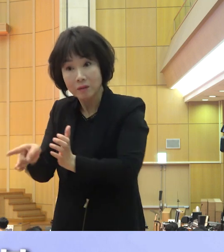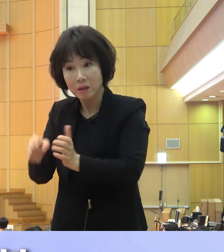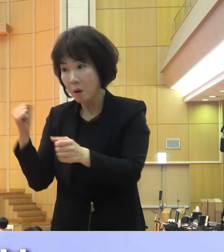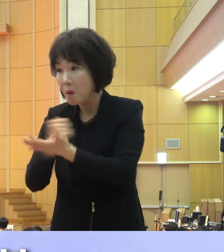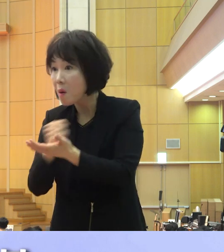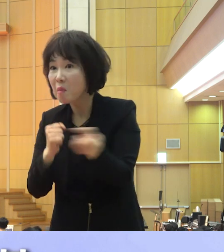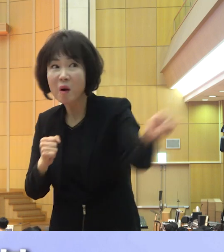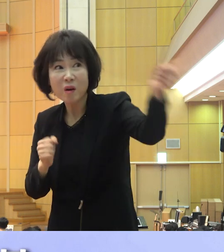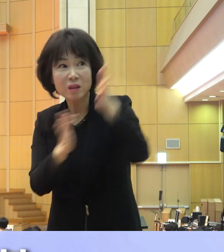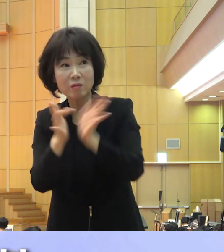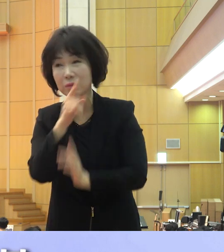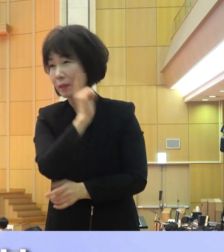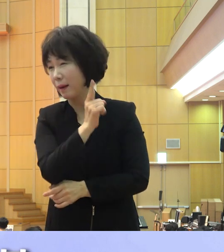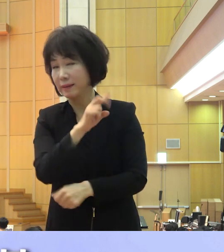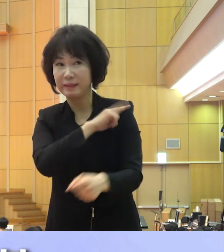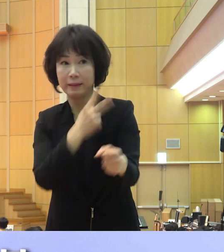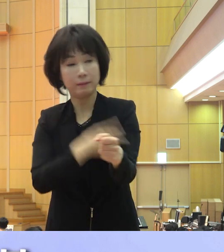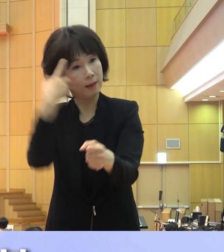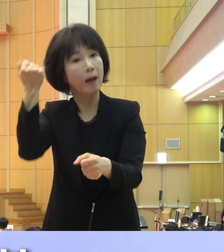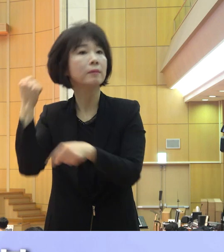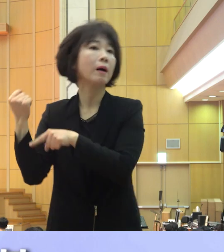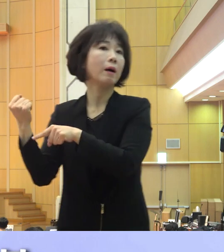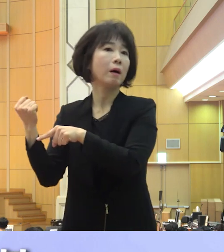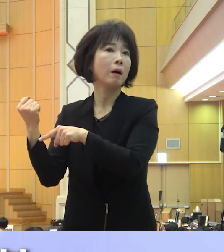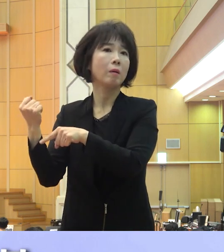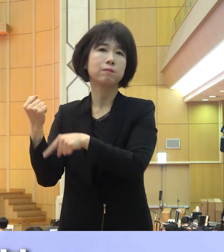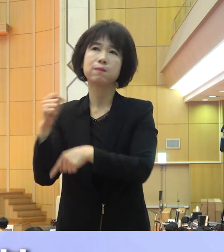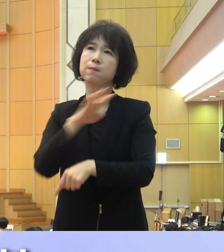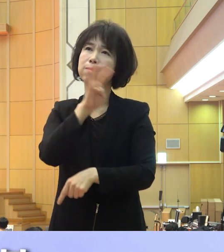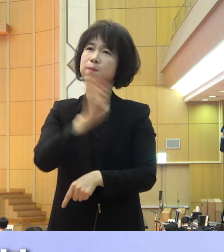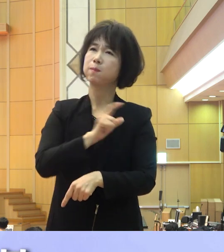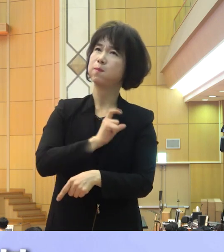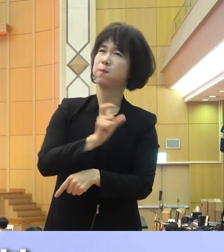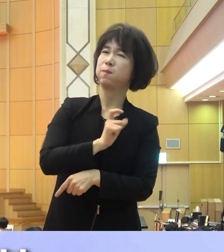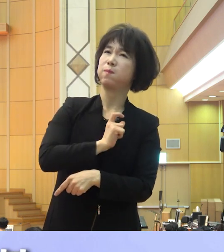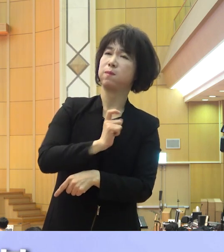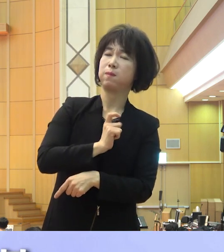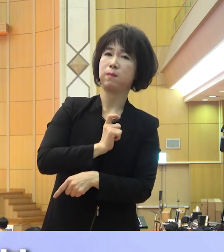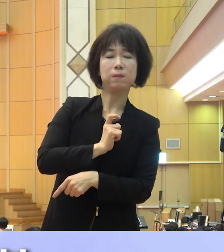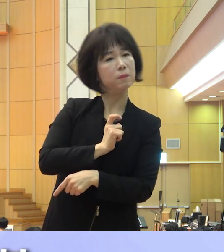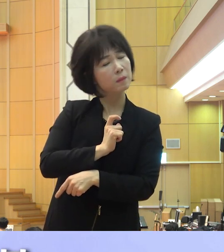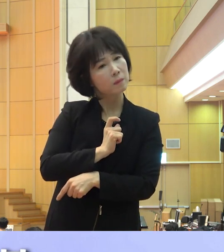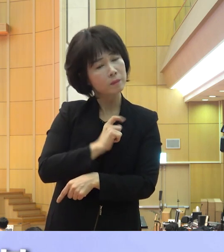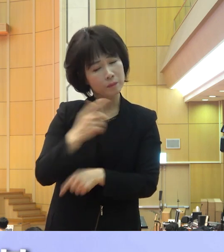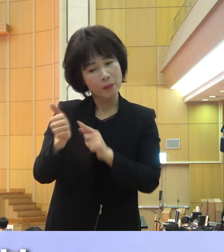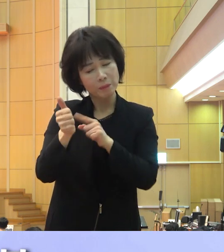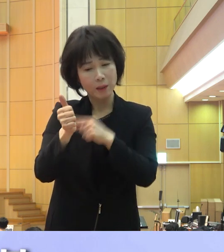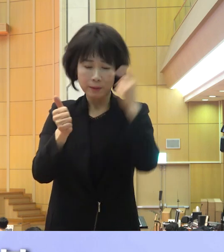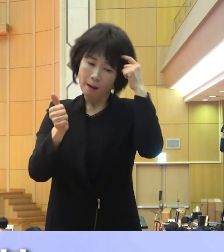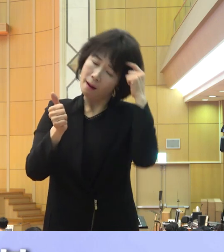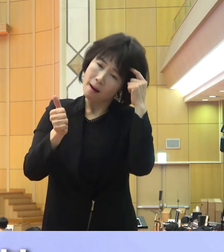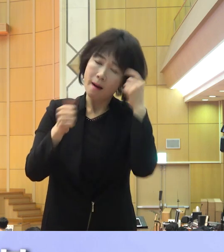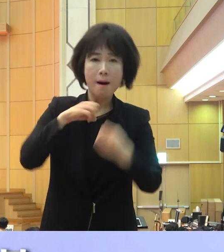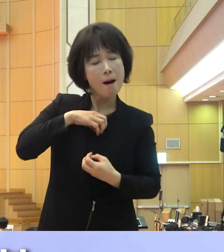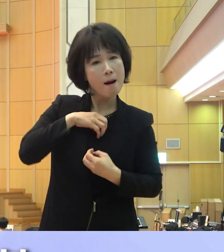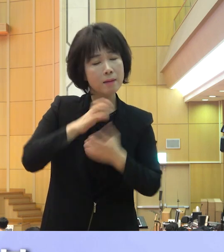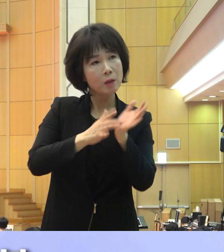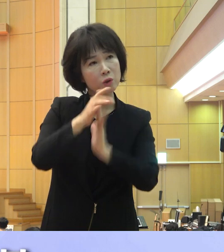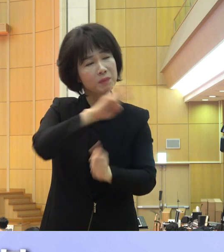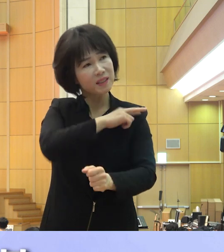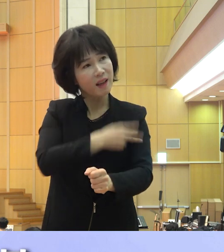예수님에게 니고데모가 가면 사람들이 뭐라고 하겠어요? 야, 이단에 빠졌다 이럴 거 아니겠습니까?